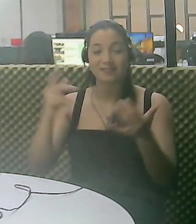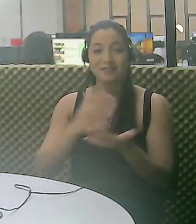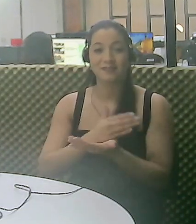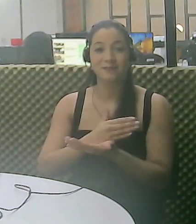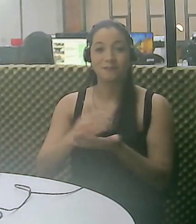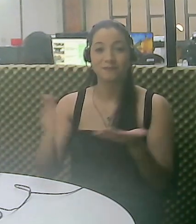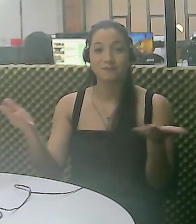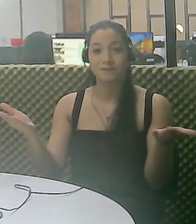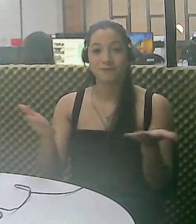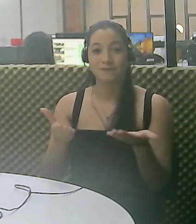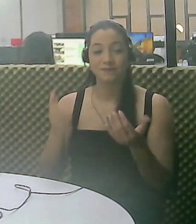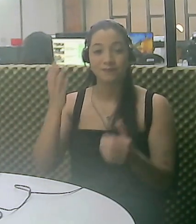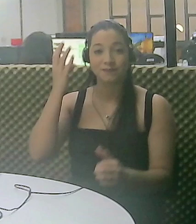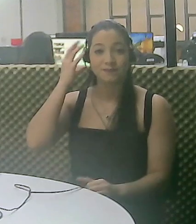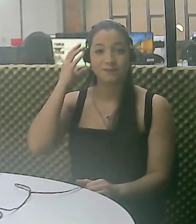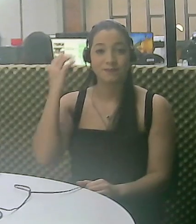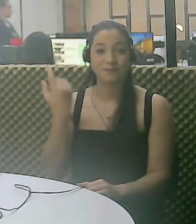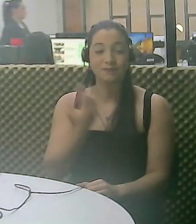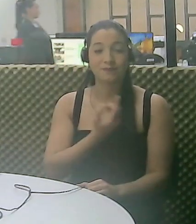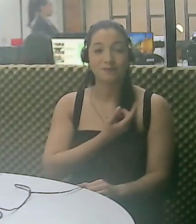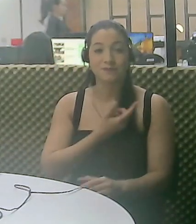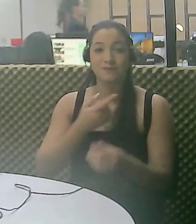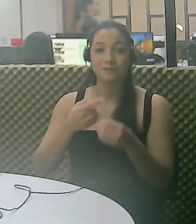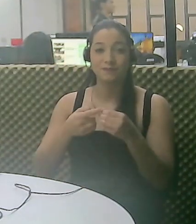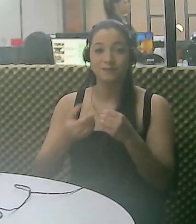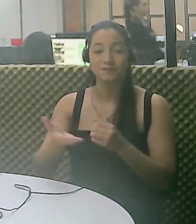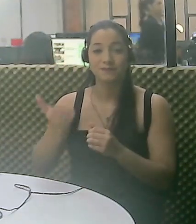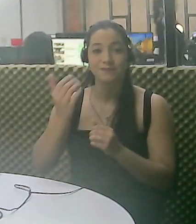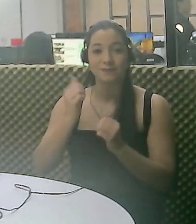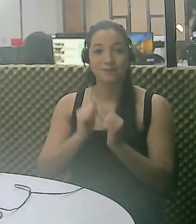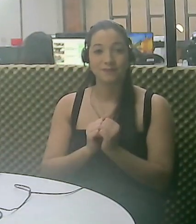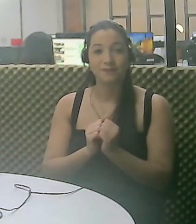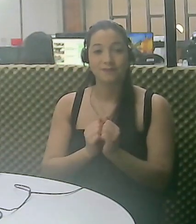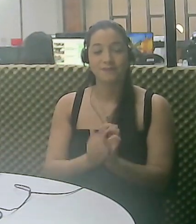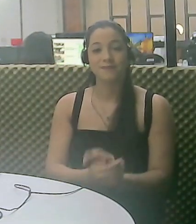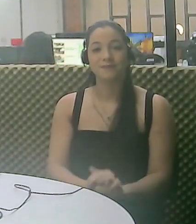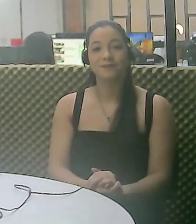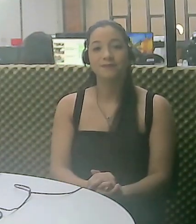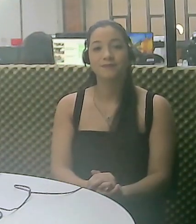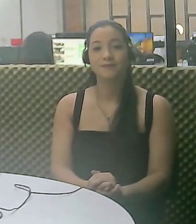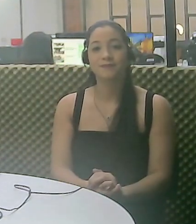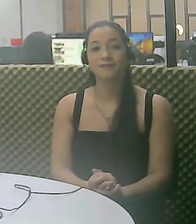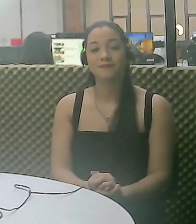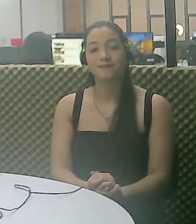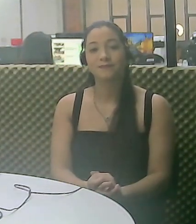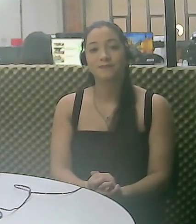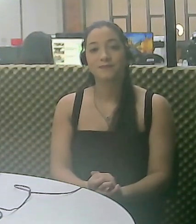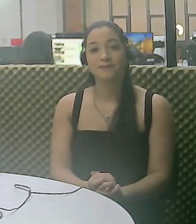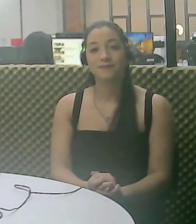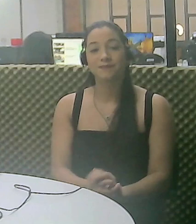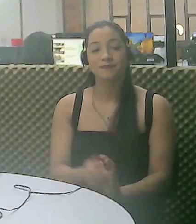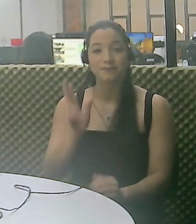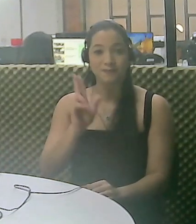outras notícias a partir de agora, na Rádio Nossa Cidade. Vem com a gente!